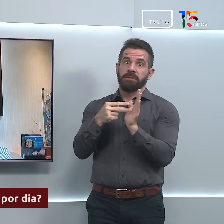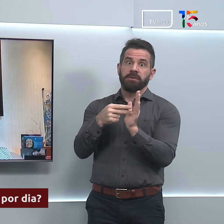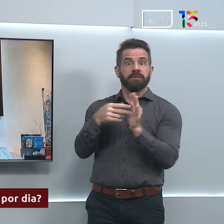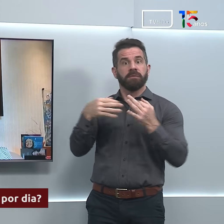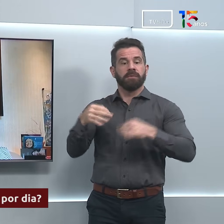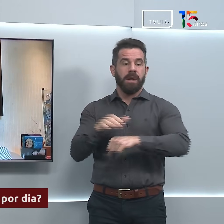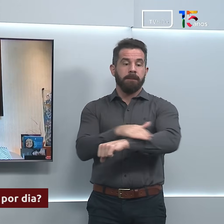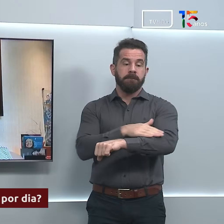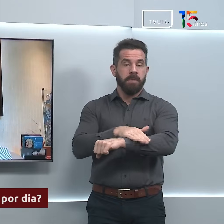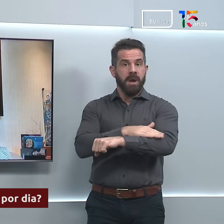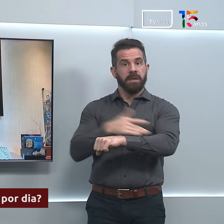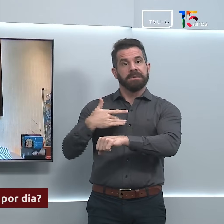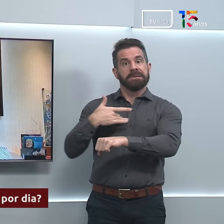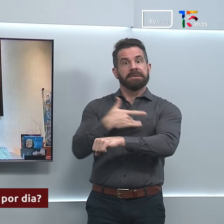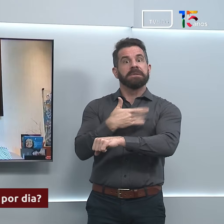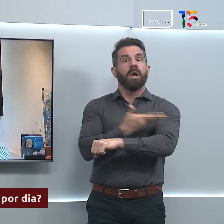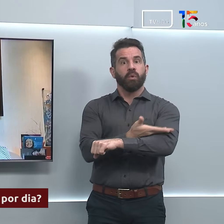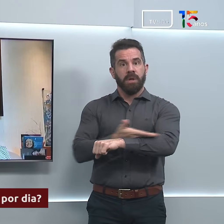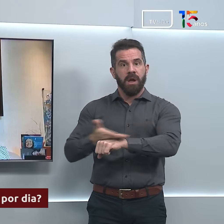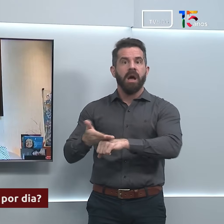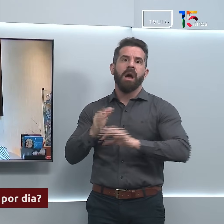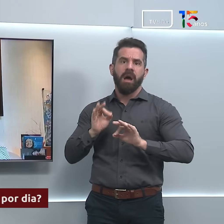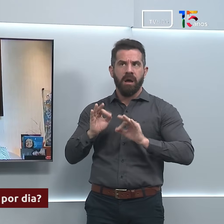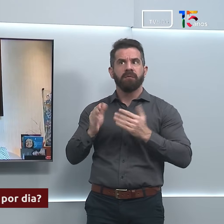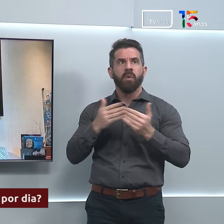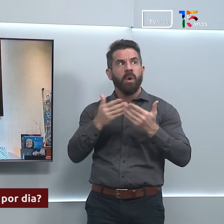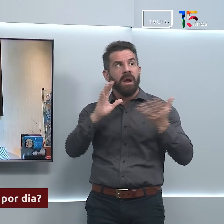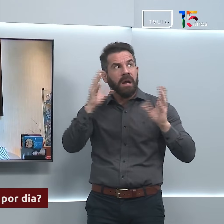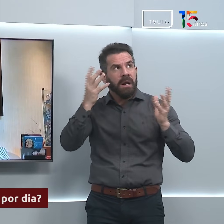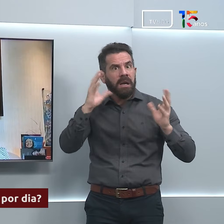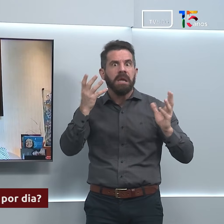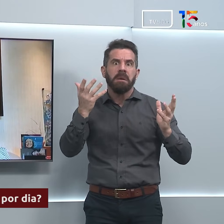permanecer saudável em qualquer condição climática.